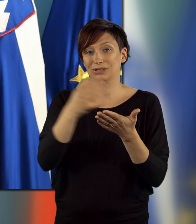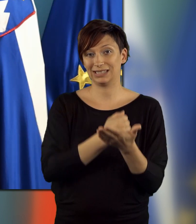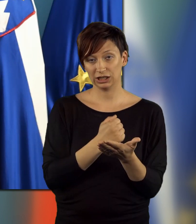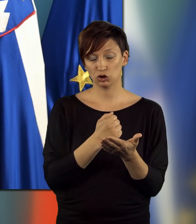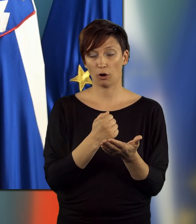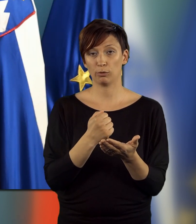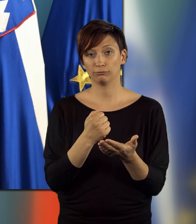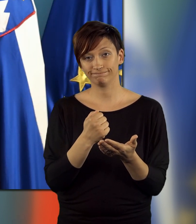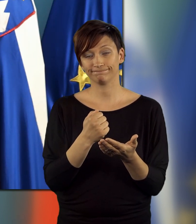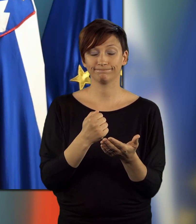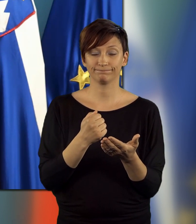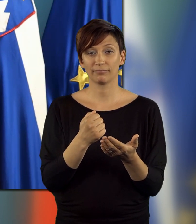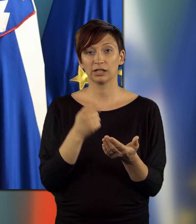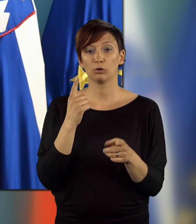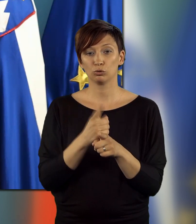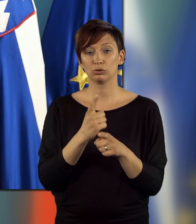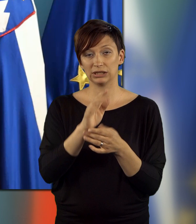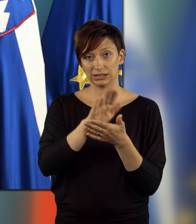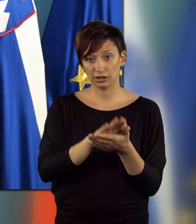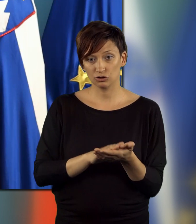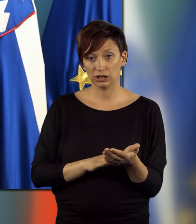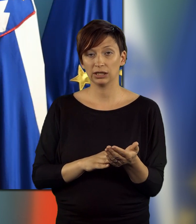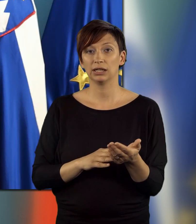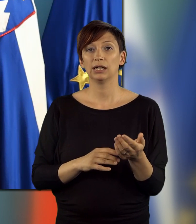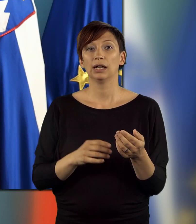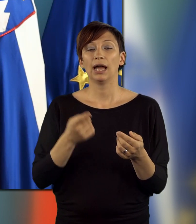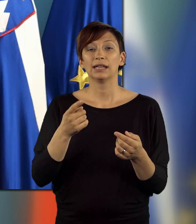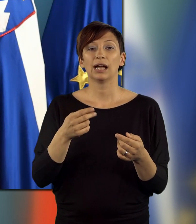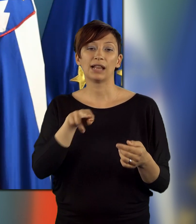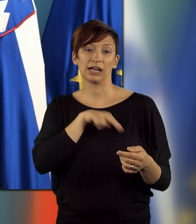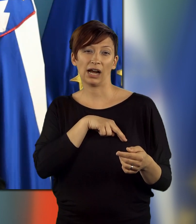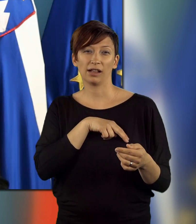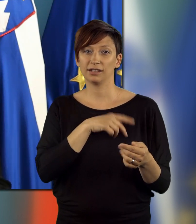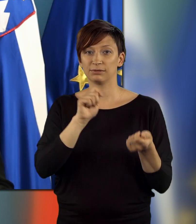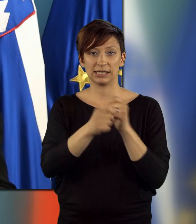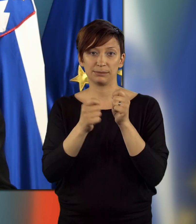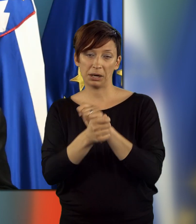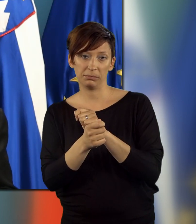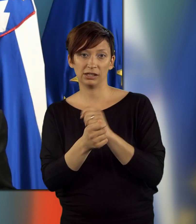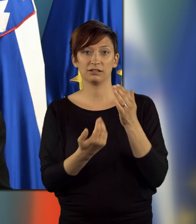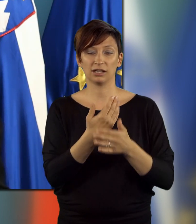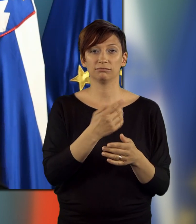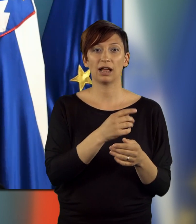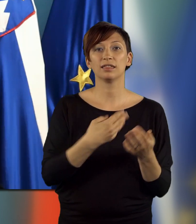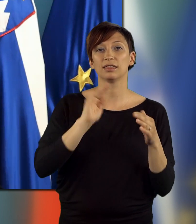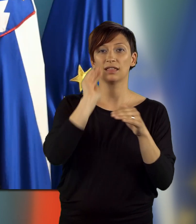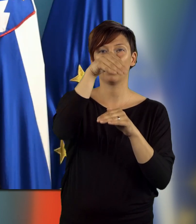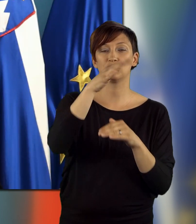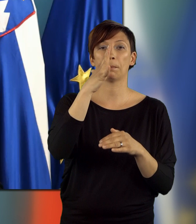dosežemo, smo uvedli variabilni način nagrajevanja in sicer največ do